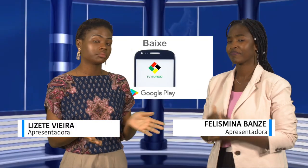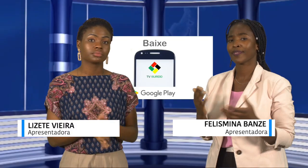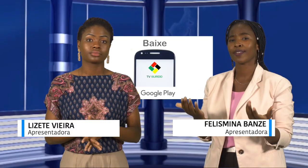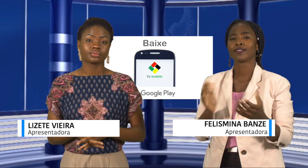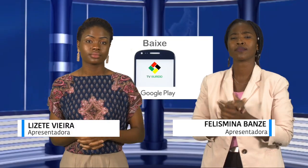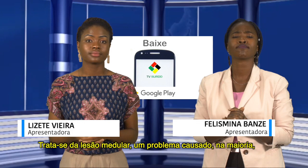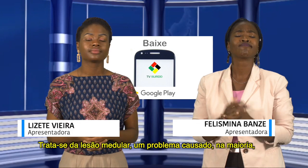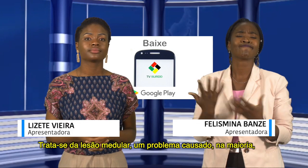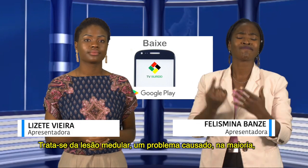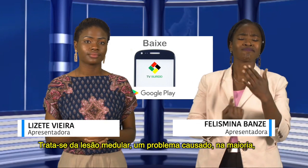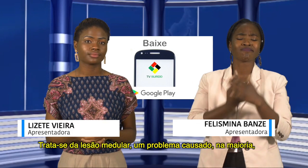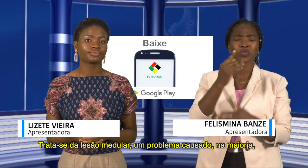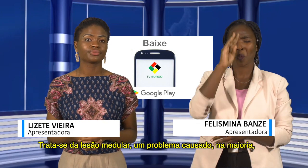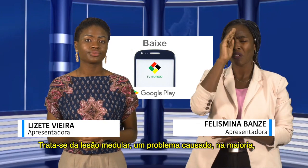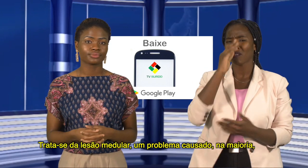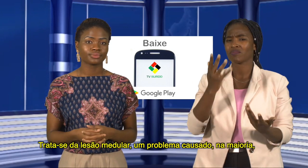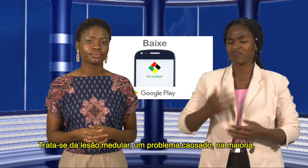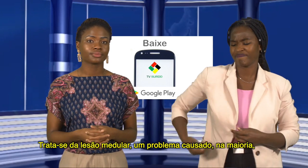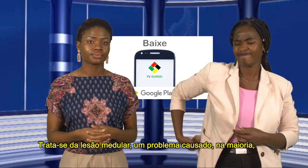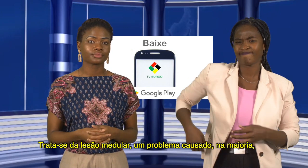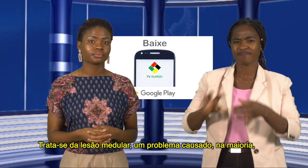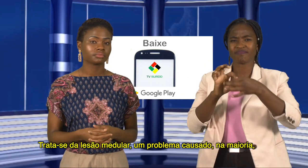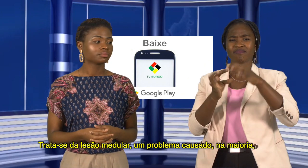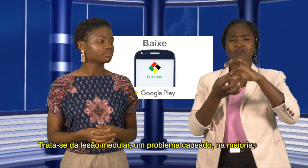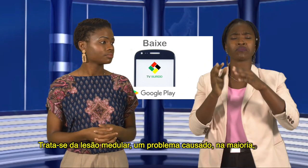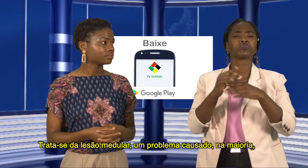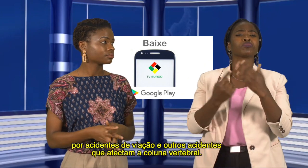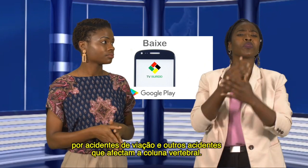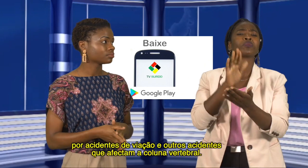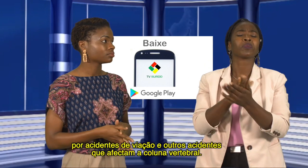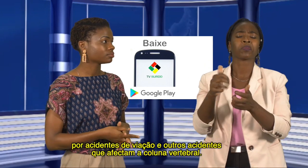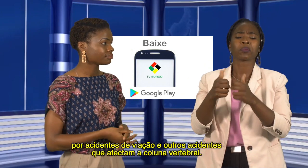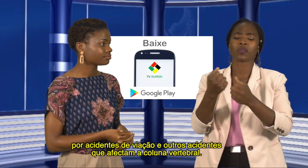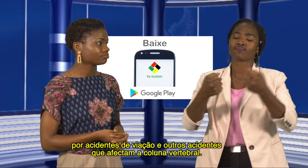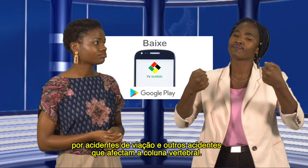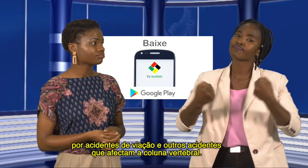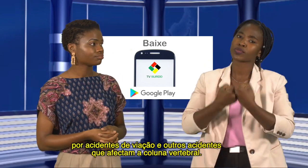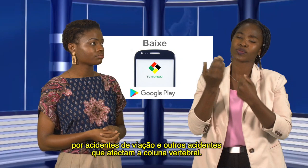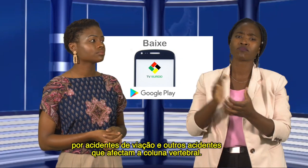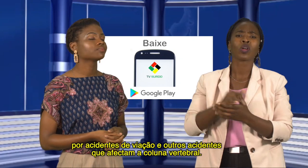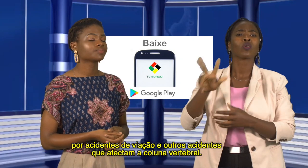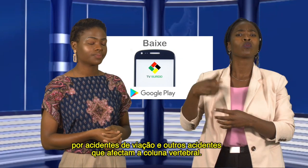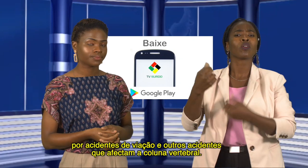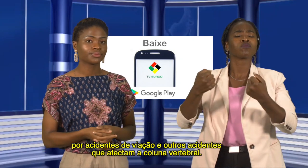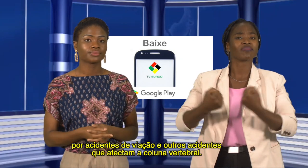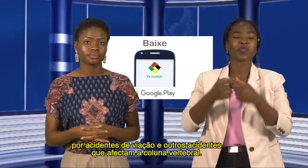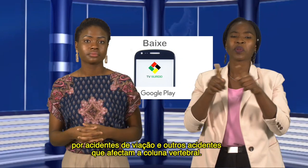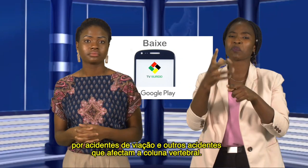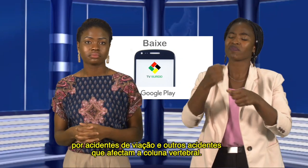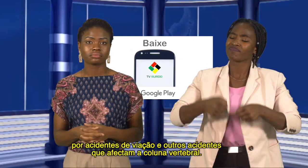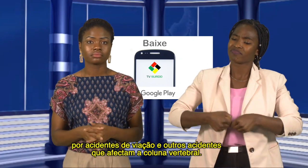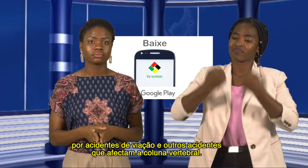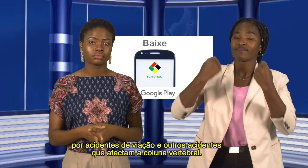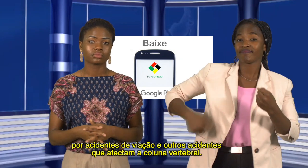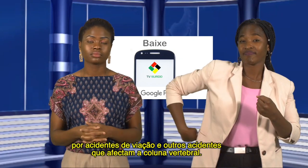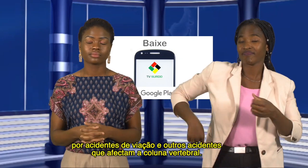Trata-se da lesão medular, um problema causado na maioria por acidentes de viação e outros acidentes que